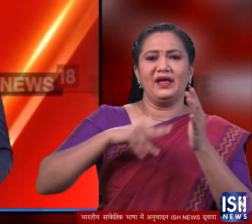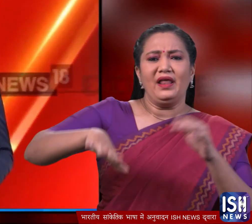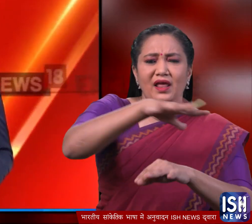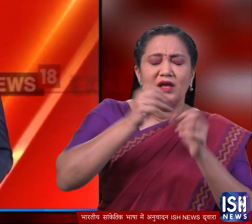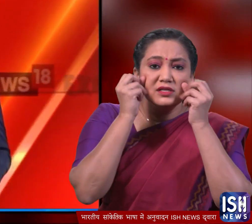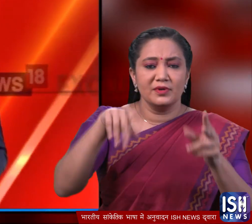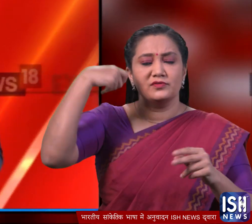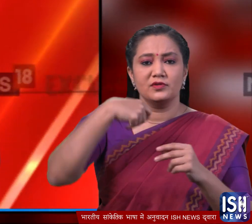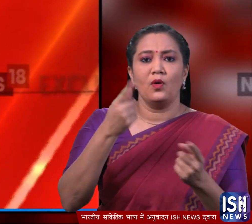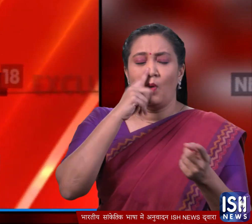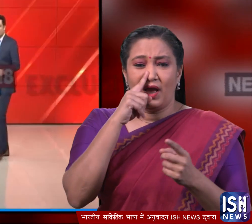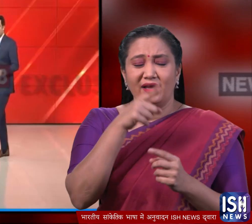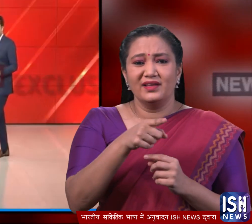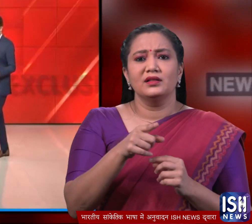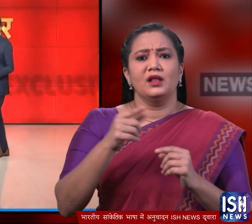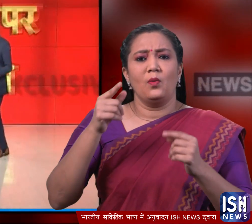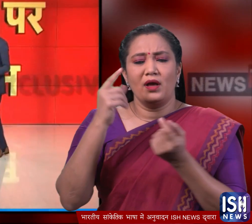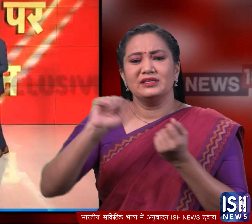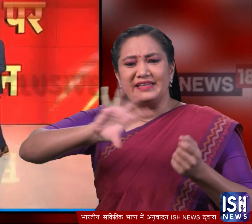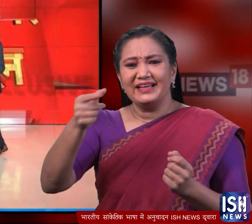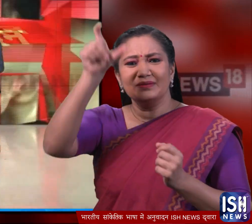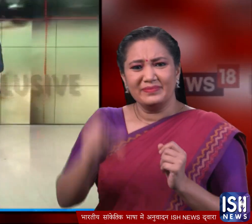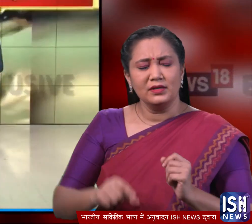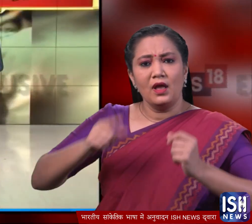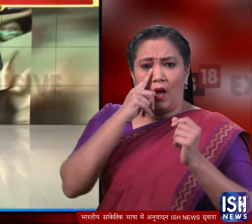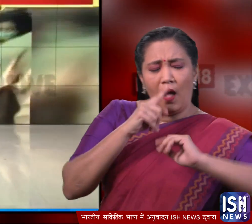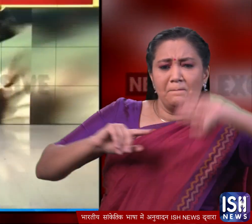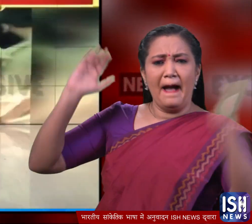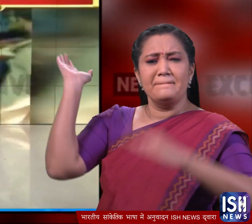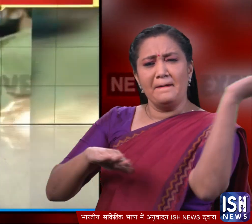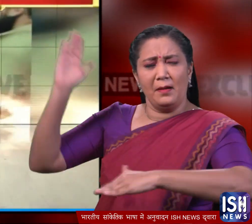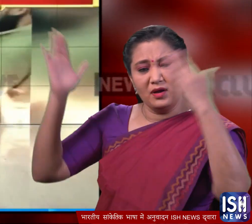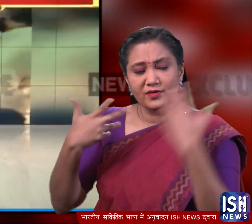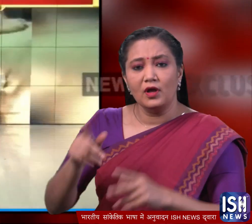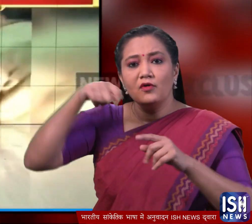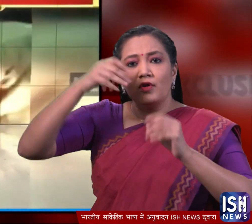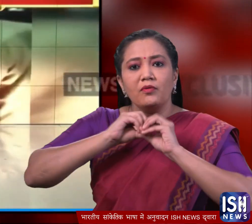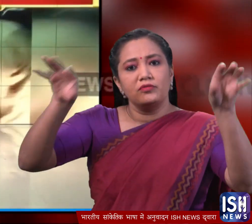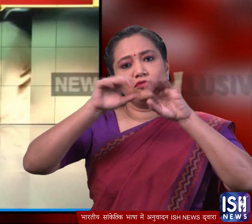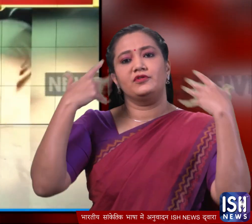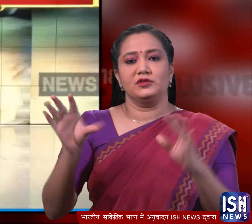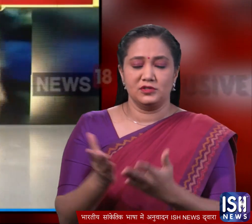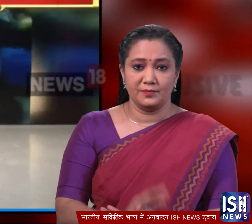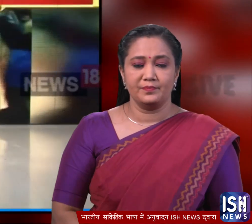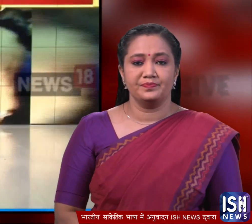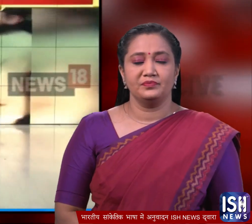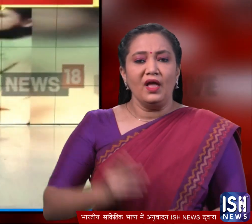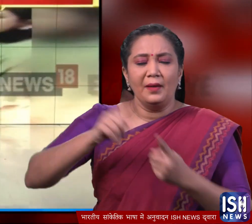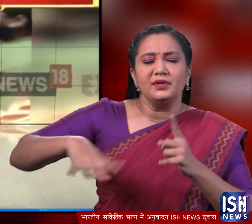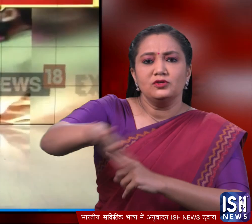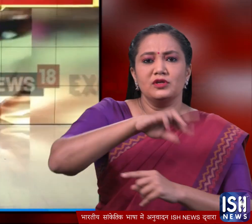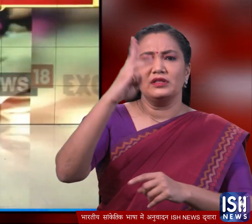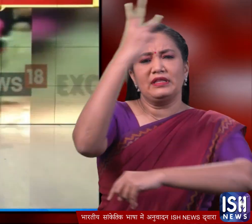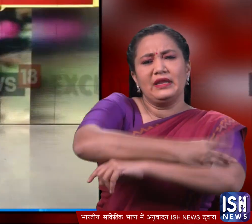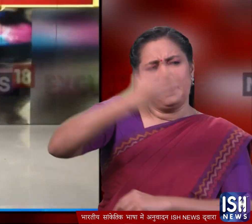चौंकाने वाली तस्वीरें सामने आई। वहां एक महिला ने बीच सड़क पर एक कैब ड्राइवर को बुरी तरह पीट दिया। इस मारपीट का वीडियो बाद में वायरल हो गया। बताया गया